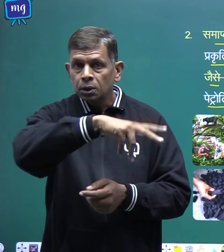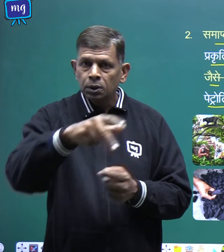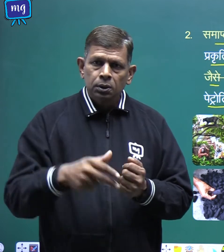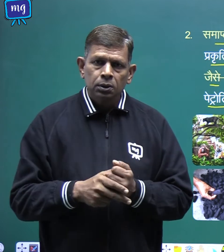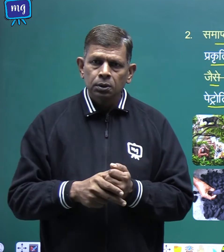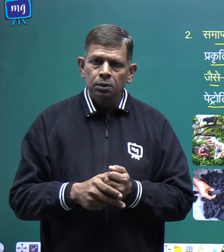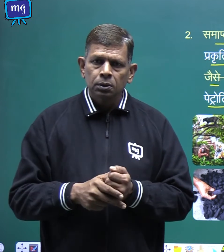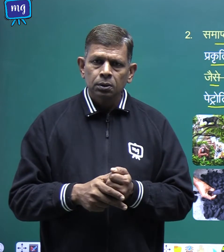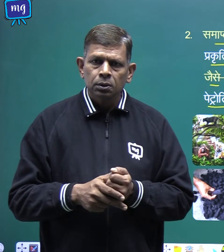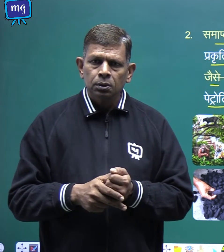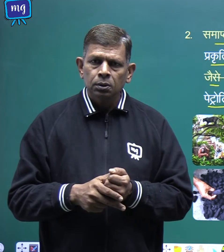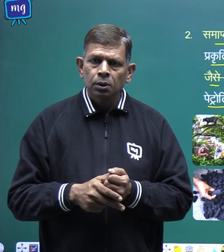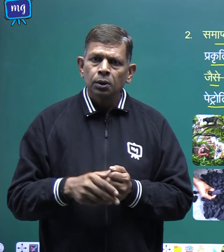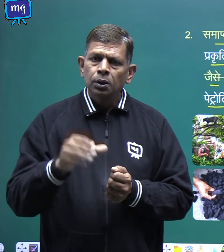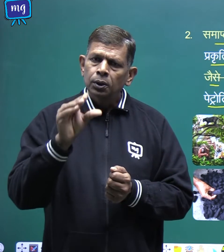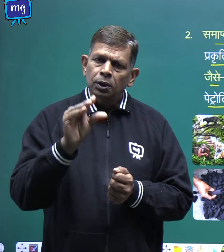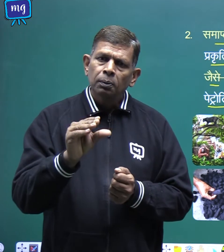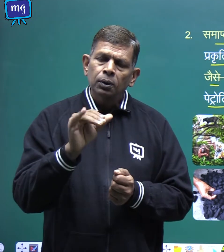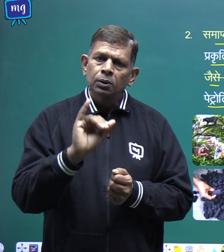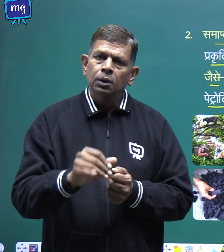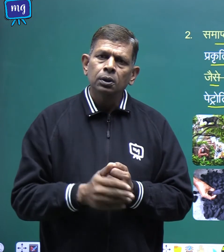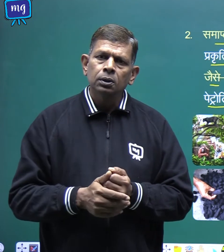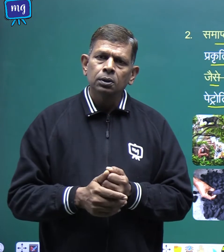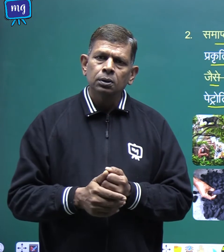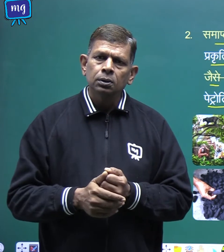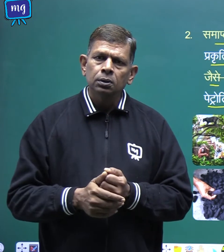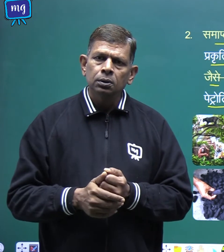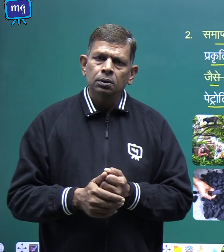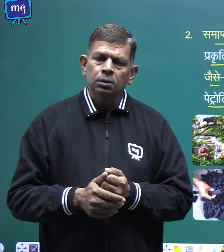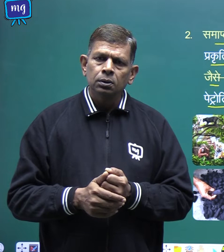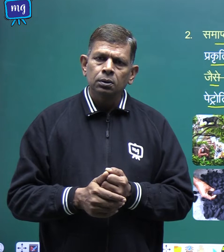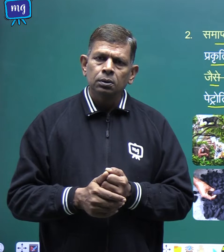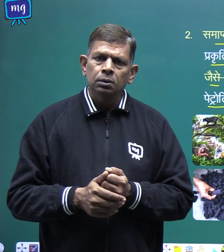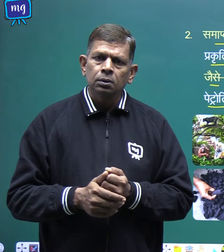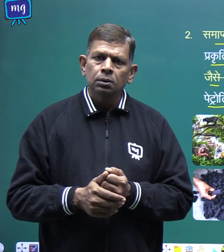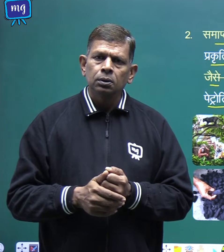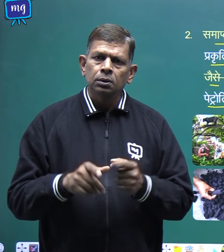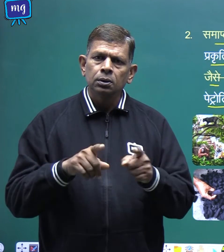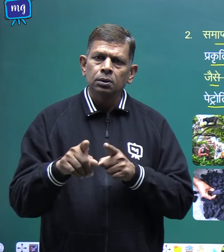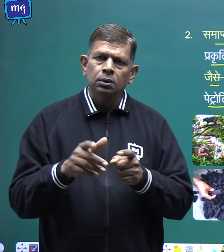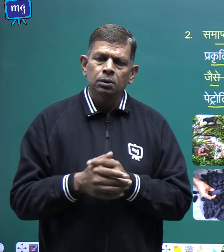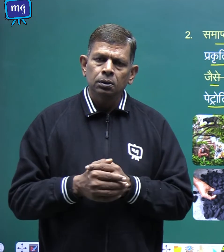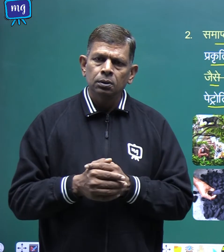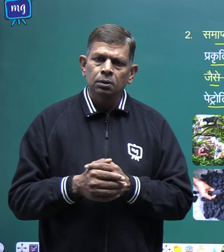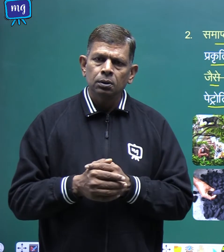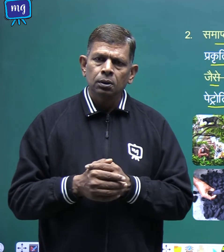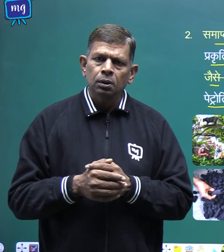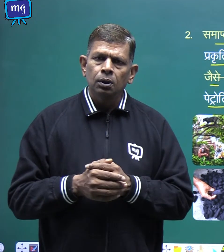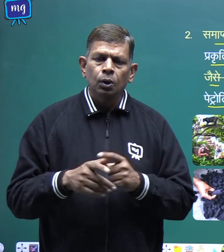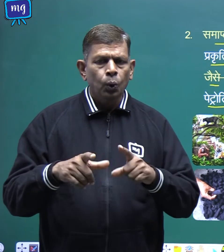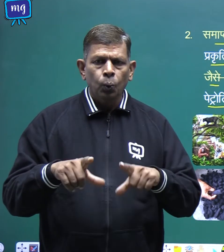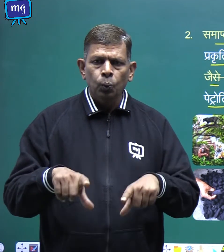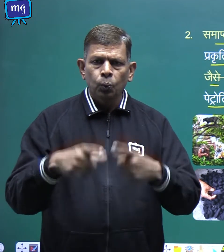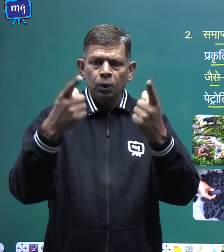सीमित होते हैं, जैसे वन